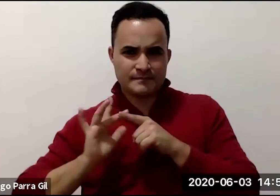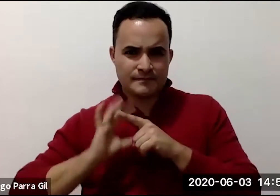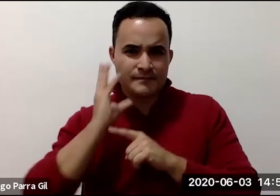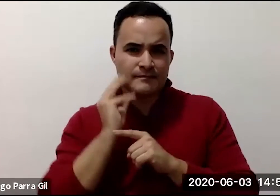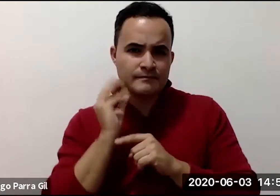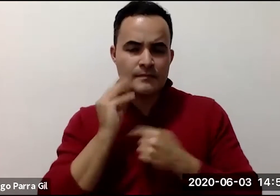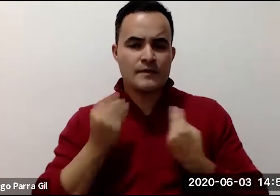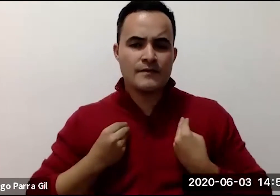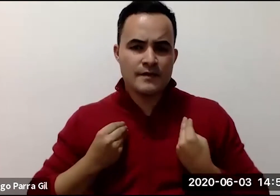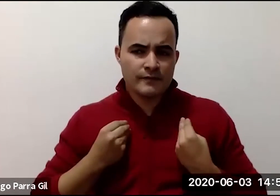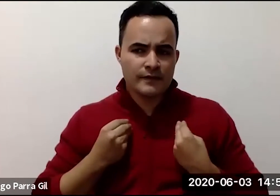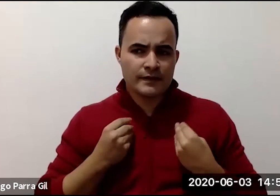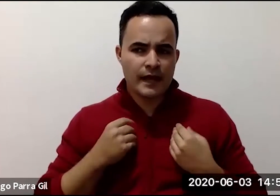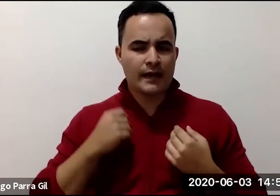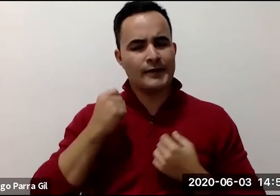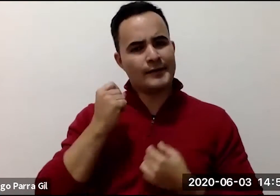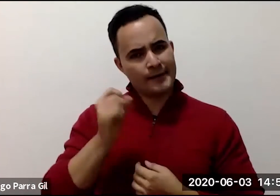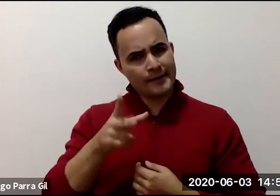la normalidad, ¿no?